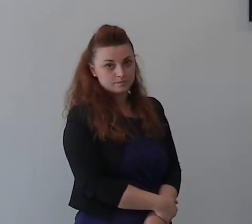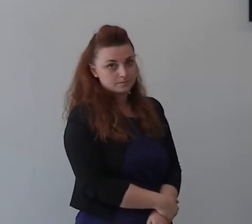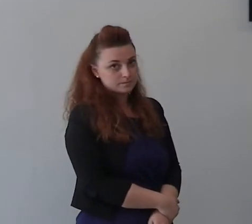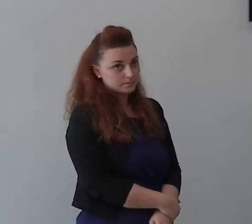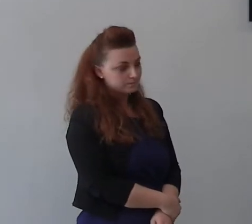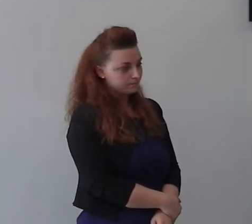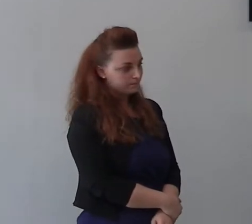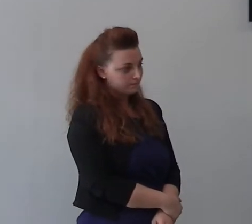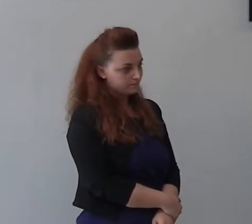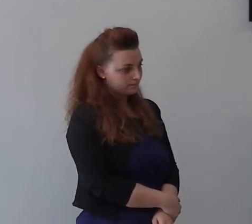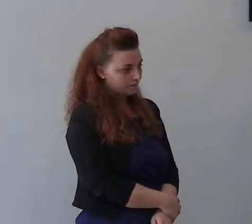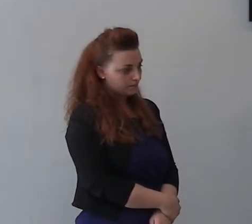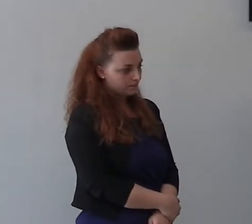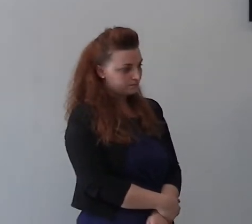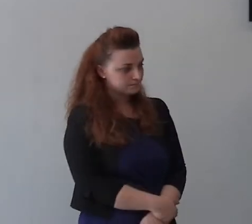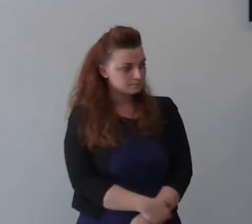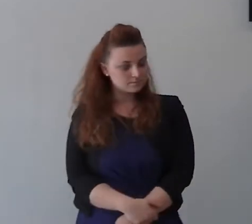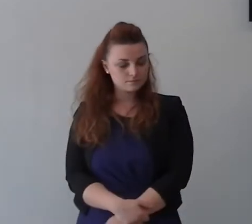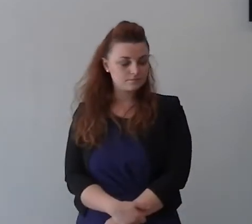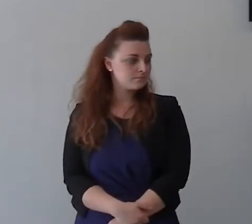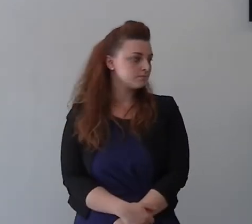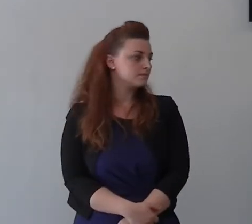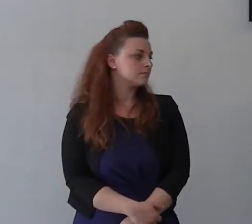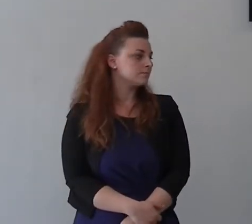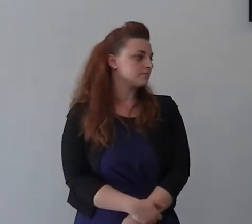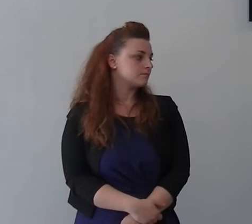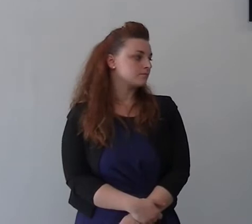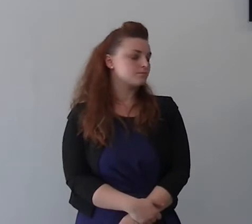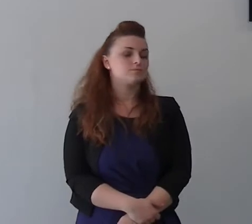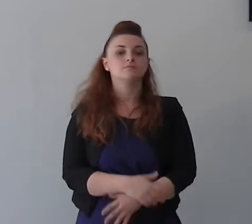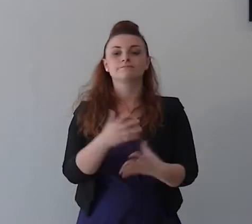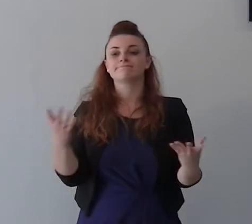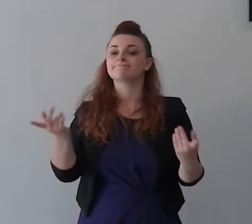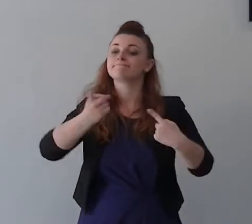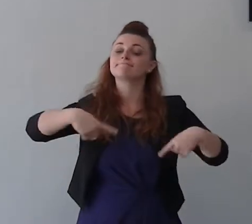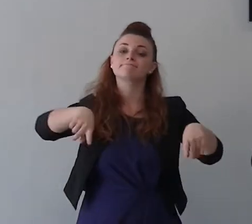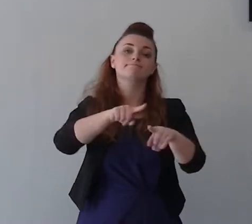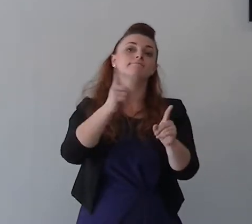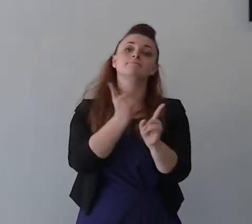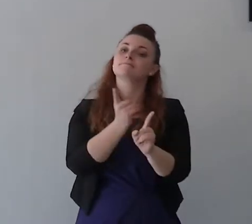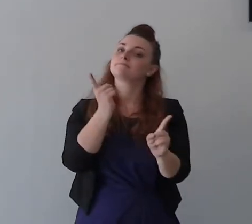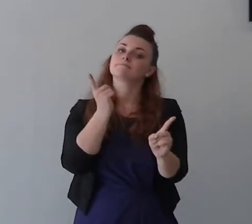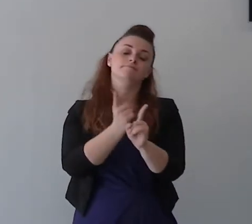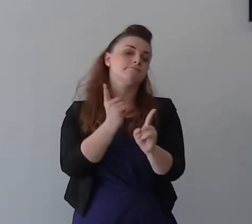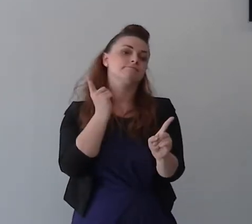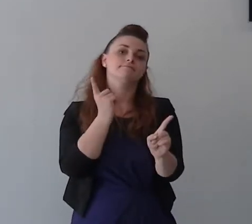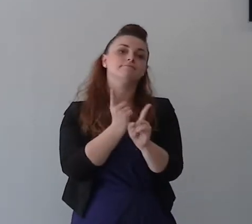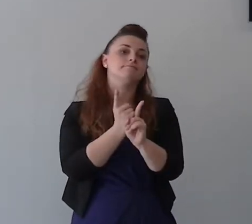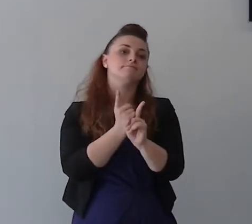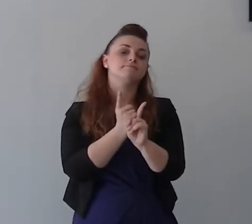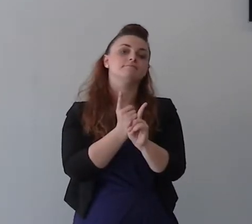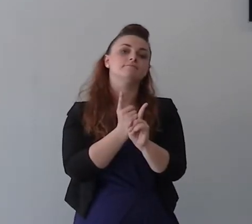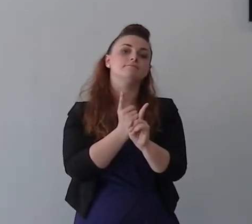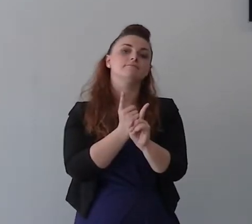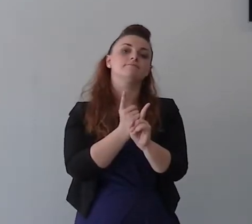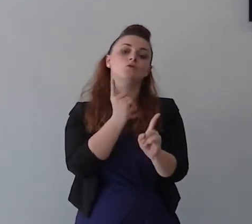fino alle estremità della terra. Siamo tenuti, Gesù ce lo dice, Gesù ci dice che noi